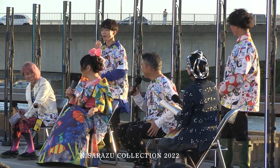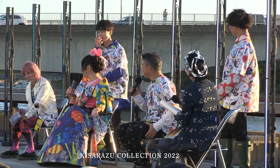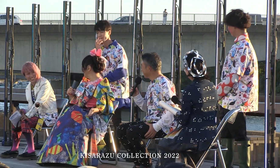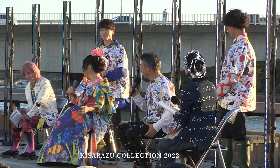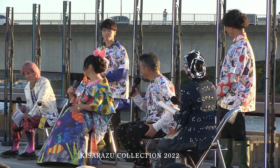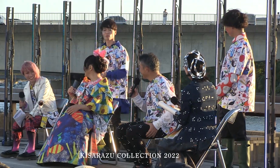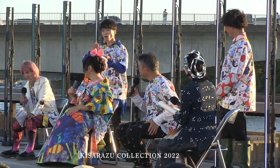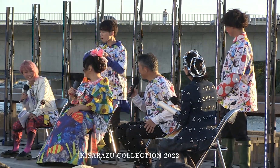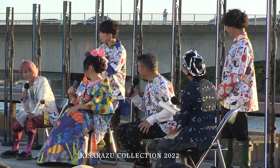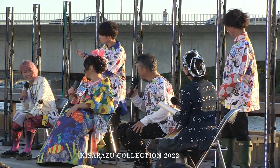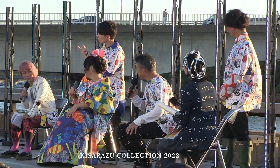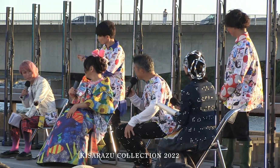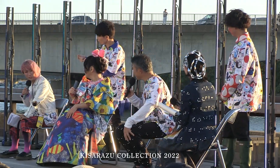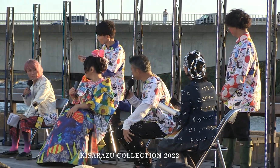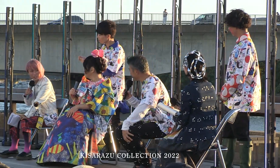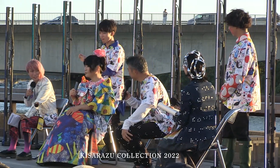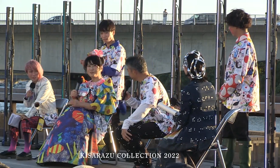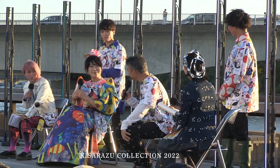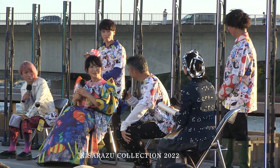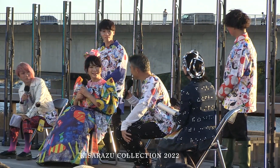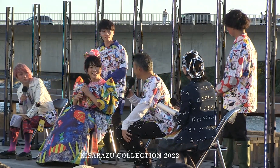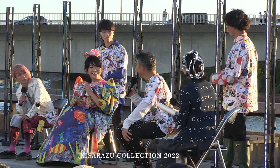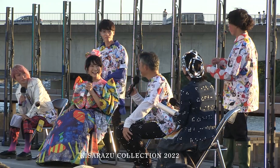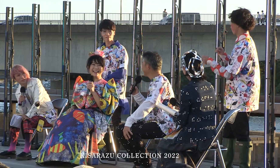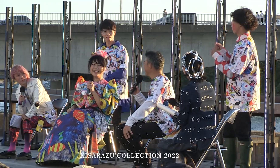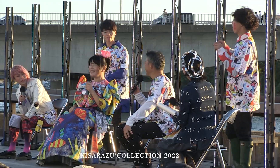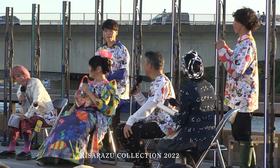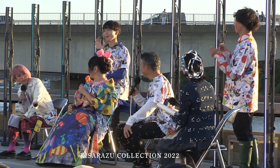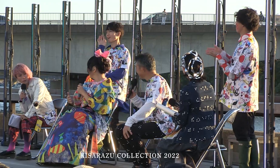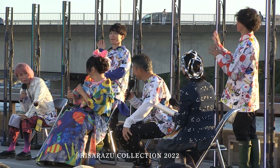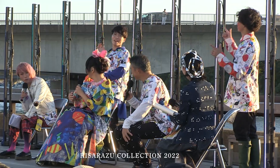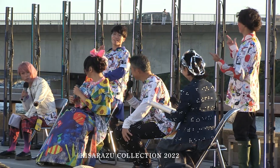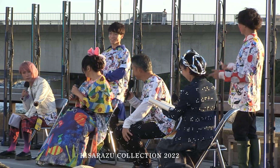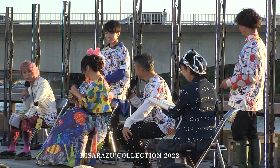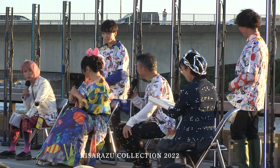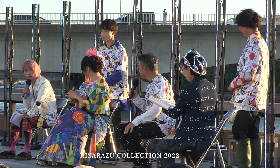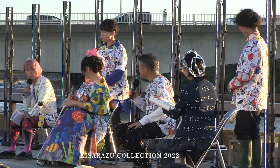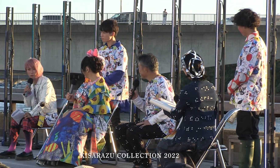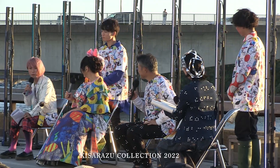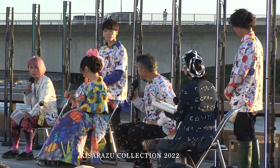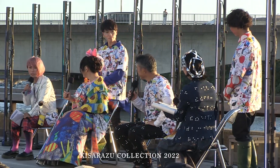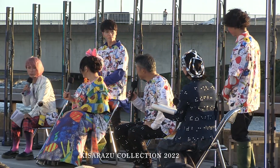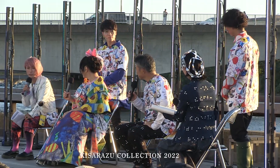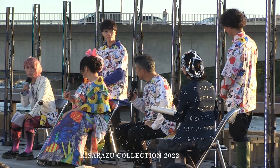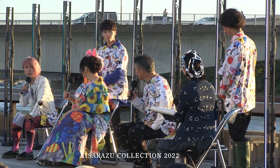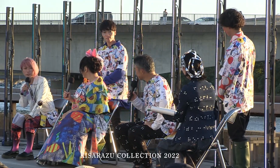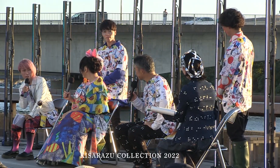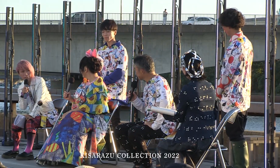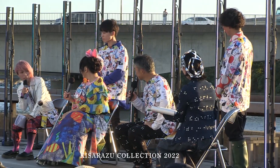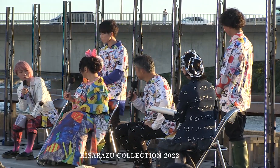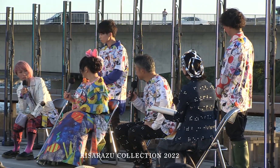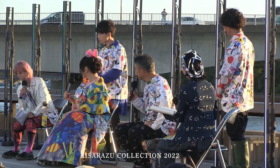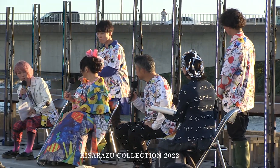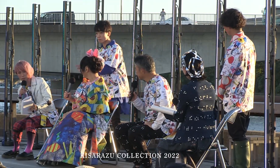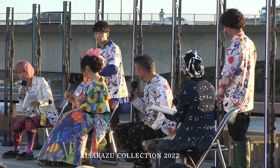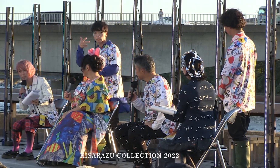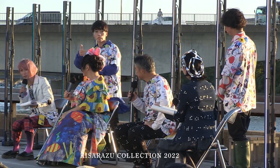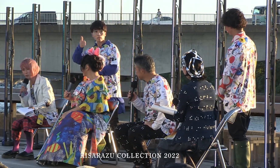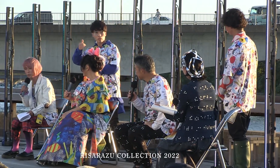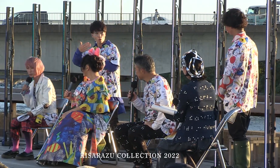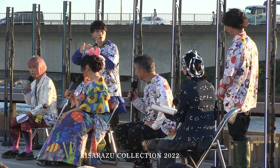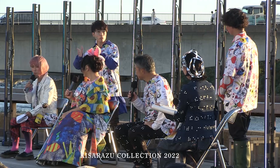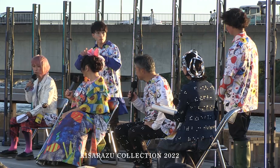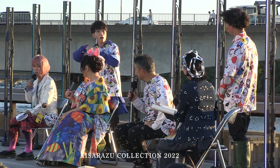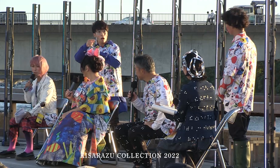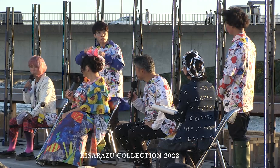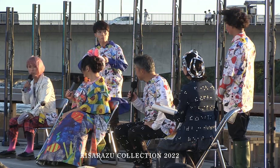やってない。すごいお似合いですよね。 全く音楽系じゃないんで。 ですけど、市長の、市長室で初めてこれを試着